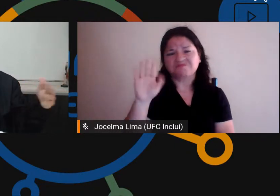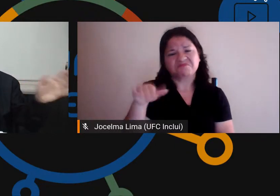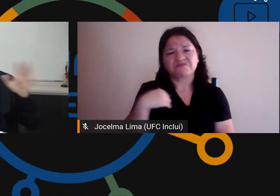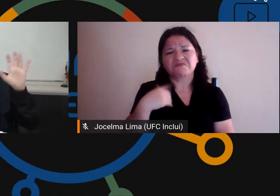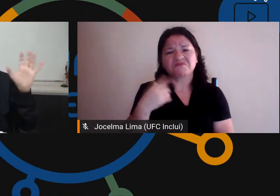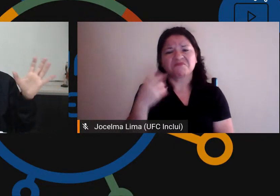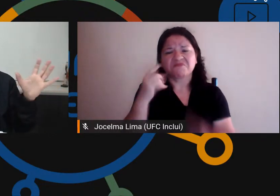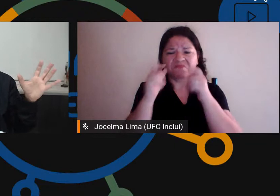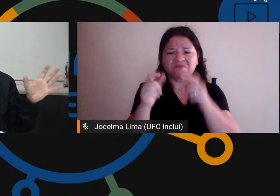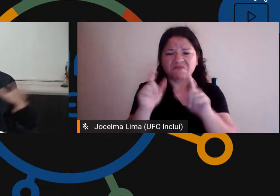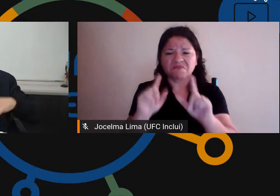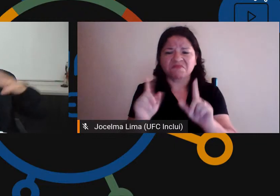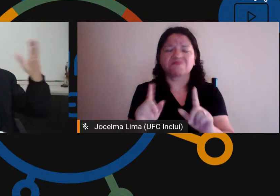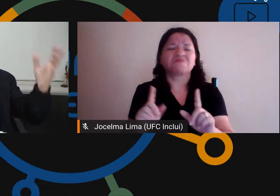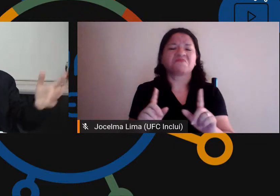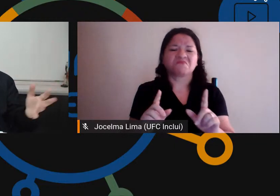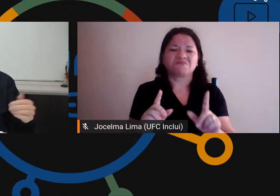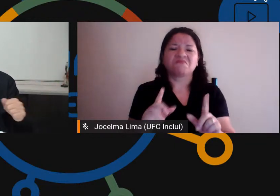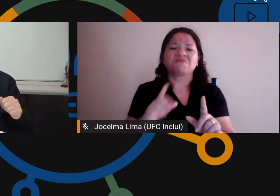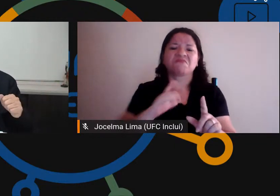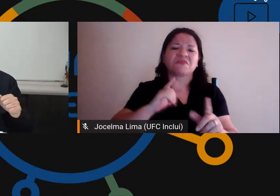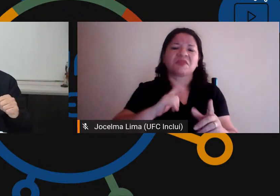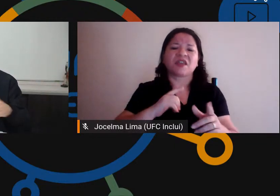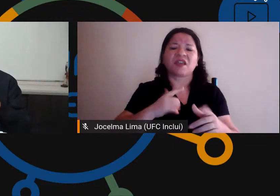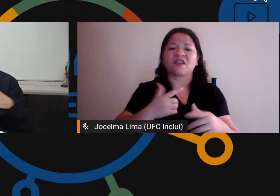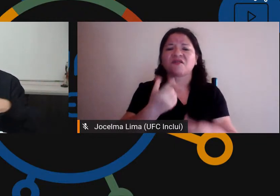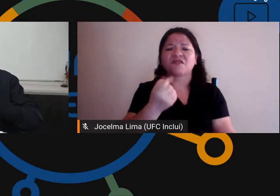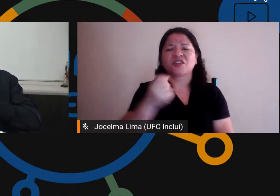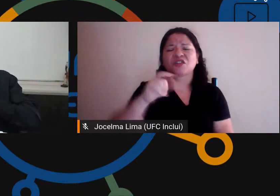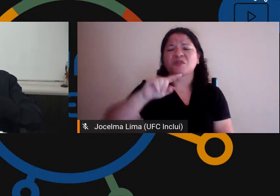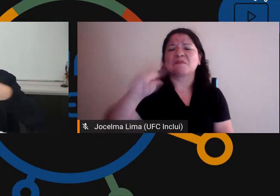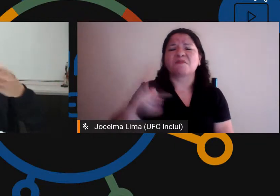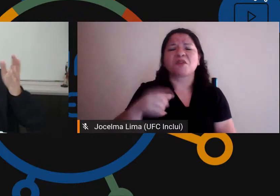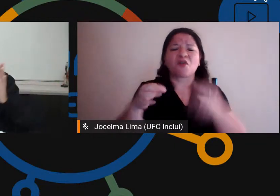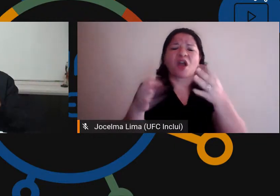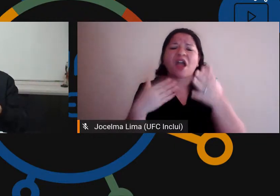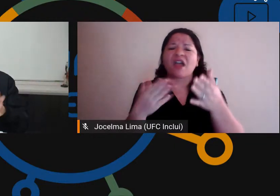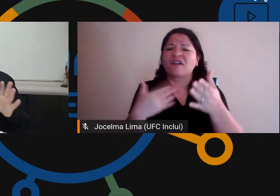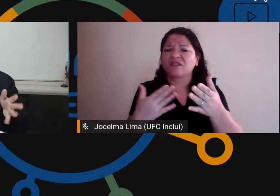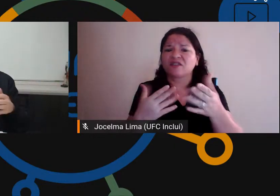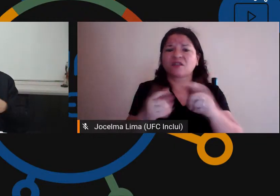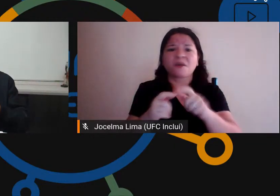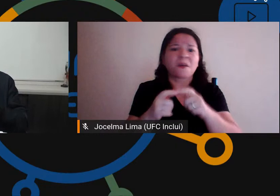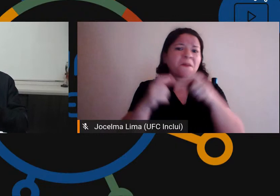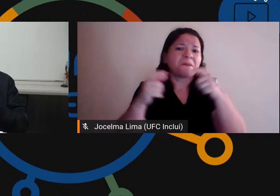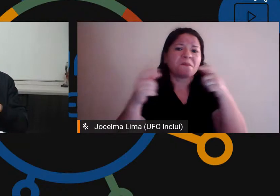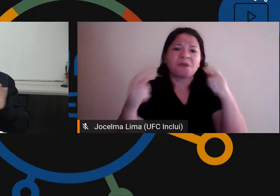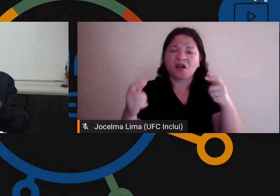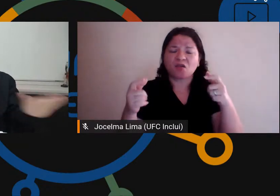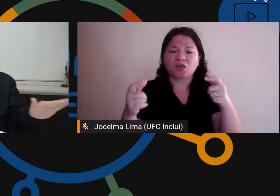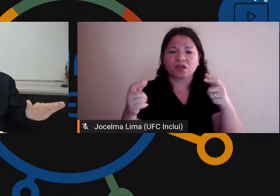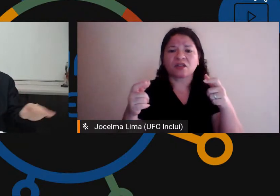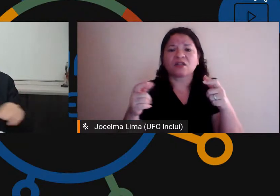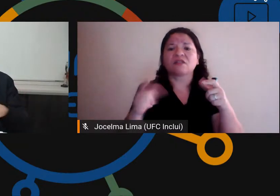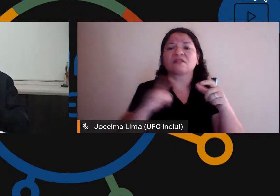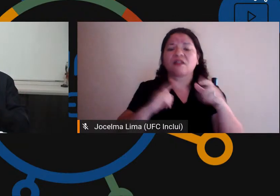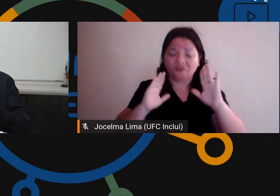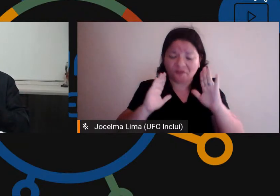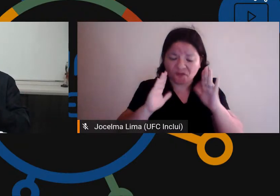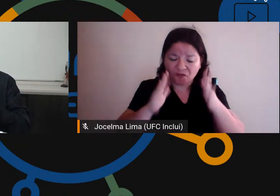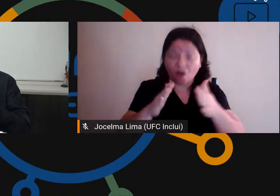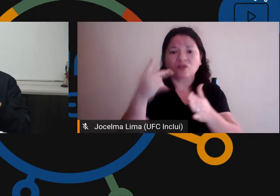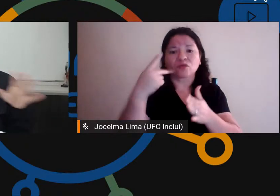tem um monte, tem 20 e tantas mil revistas. Uma grande quantidade na sua especialidade. Não importa de que área você